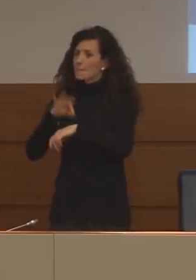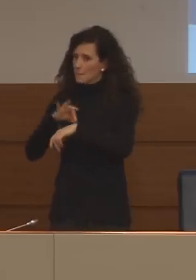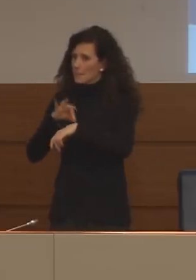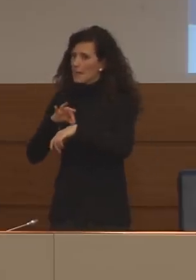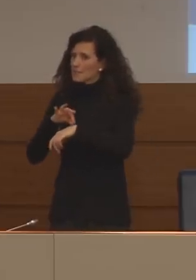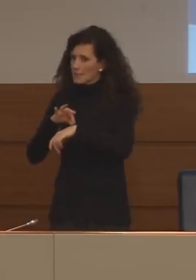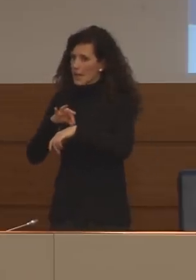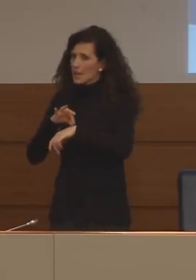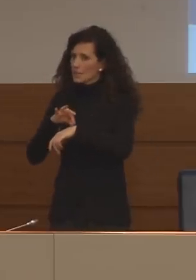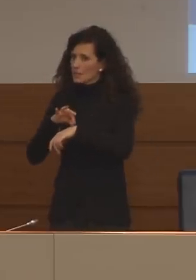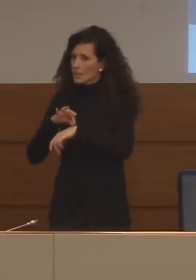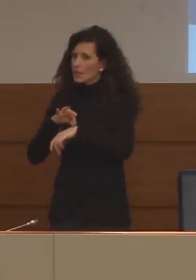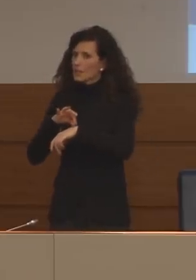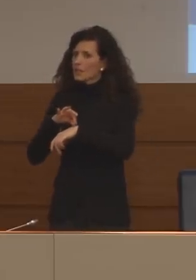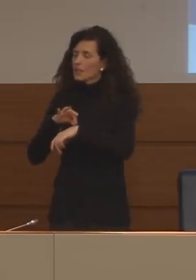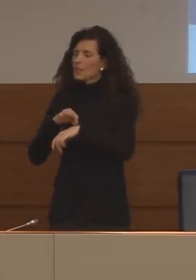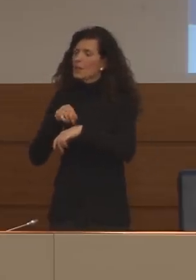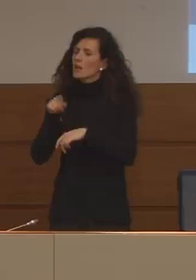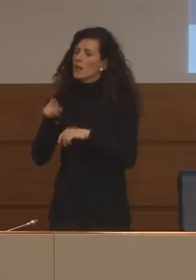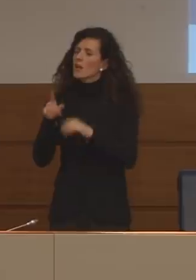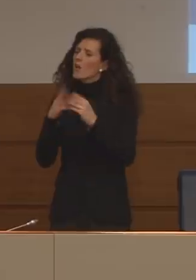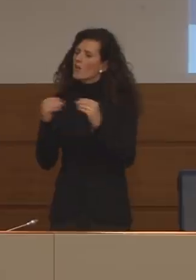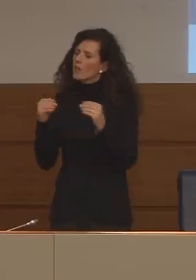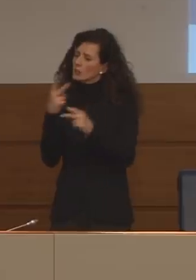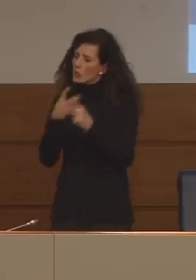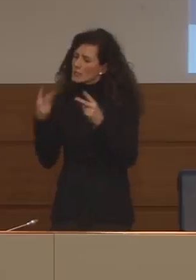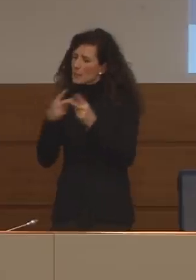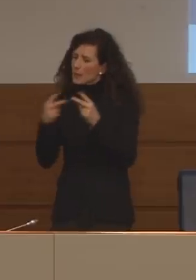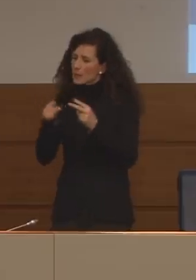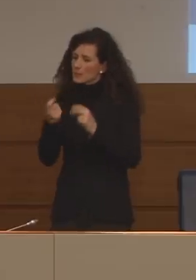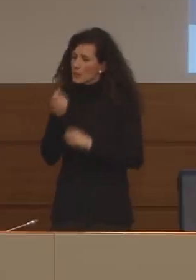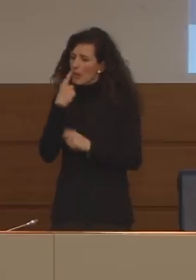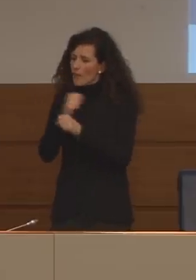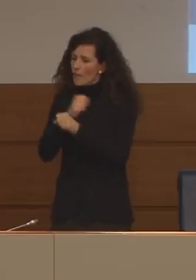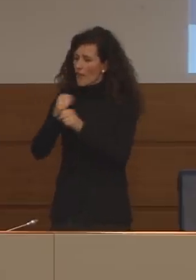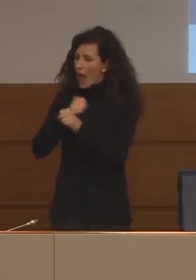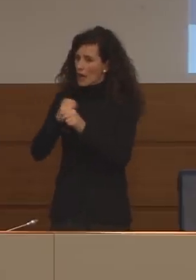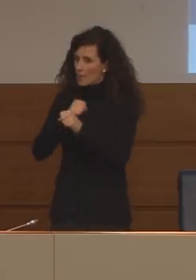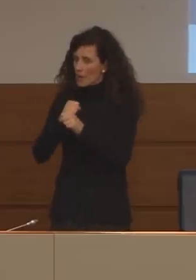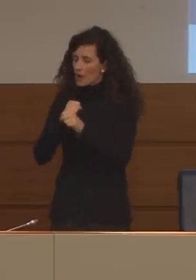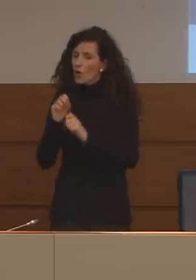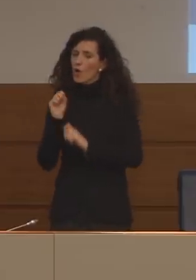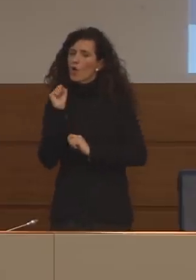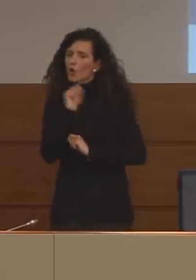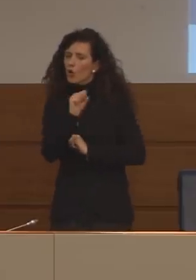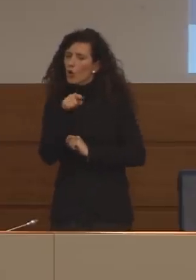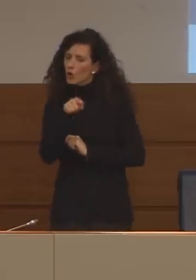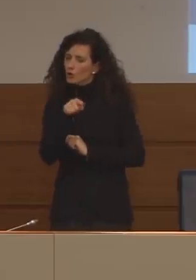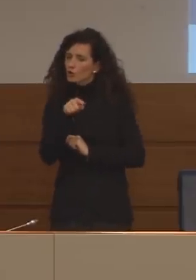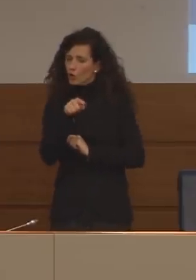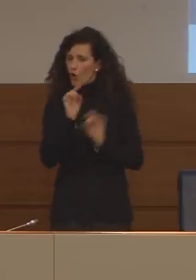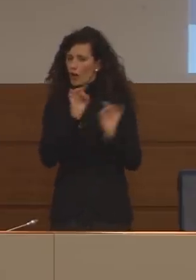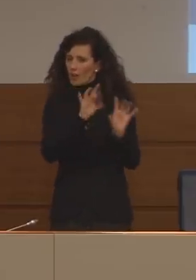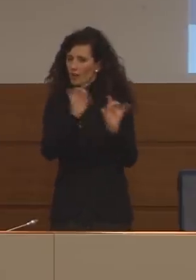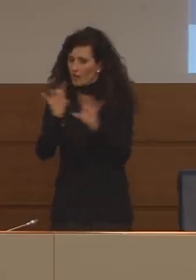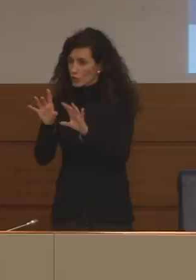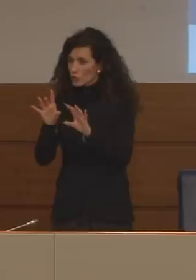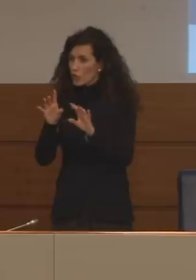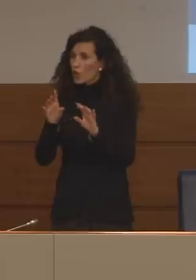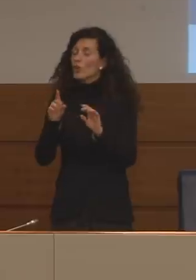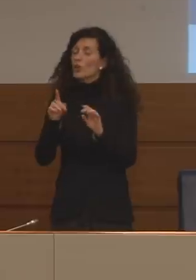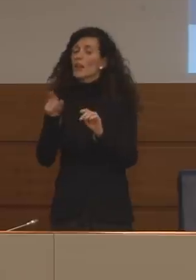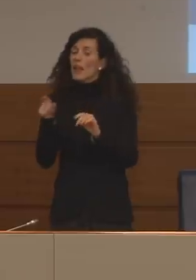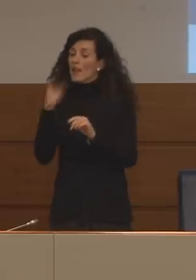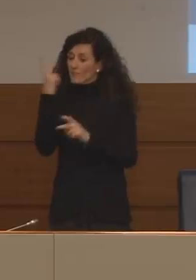così dire su cui è stata fatta una sorta di sperimentazione con questo farmaco contro l'artrite se non erro e